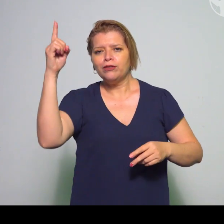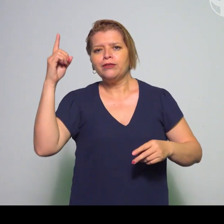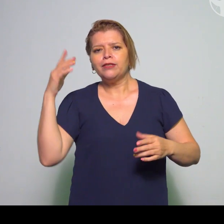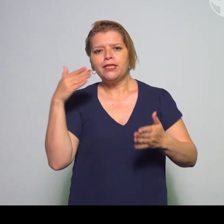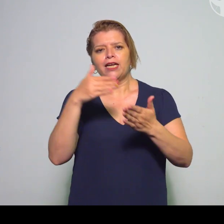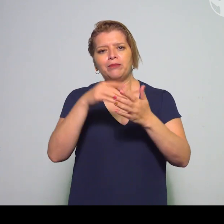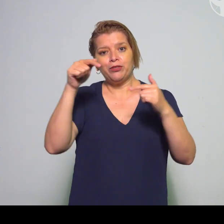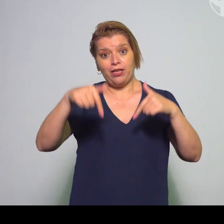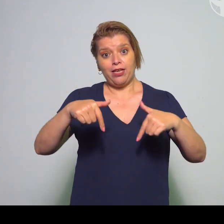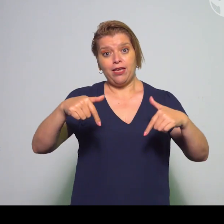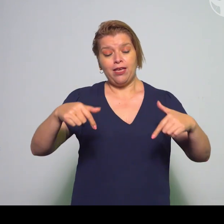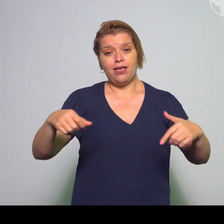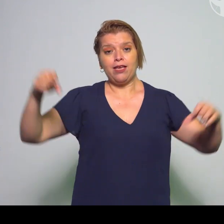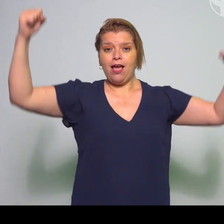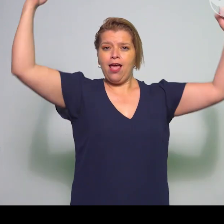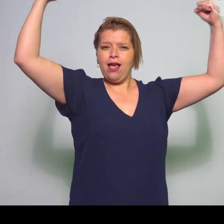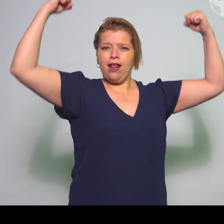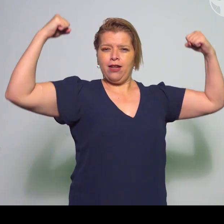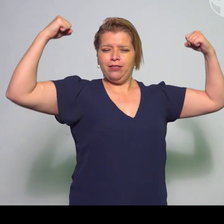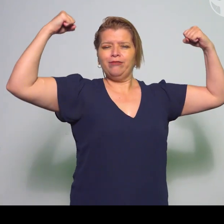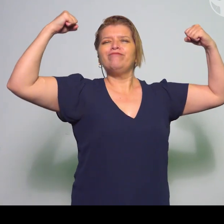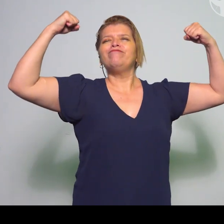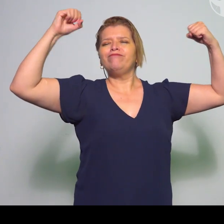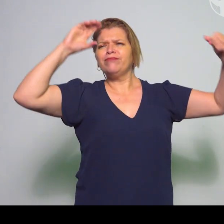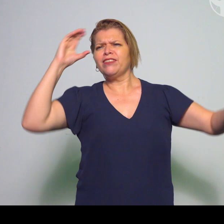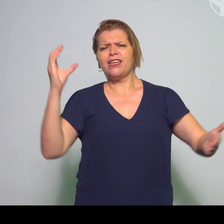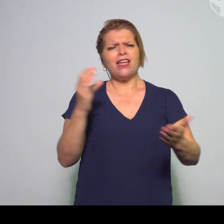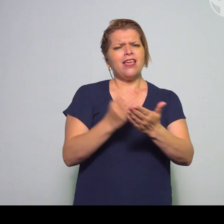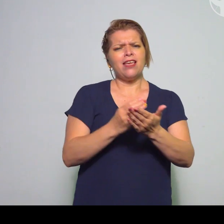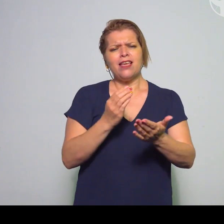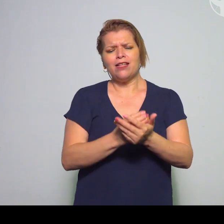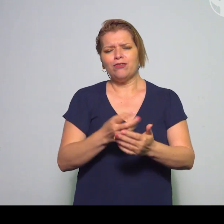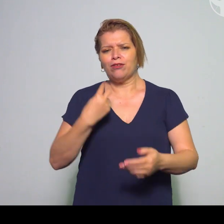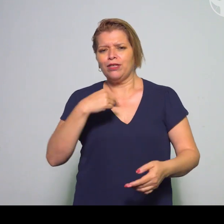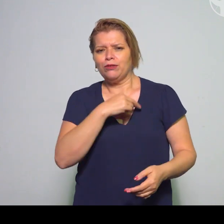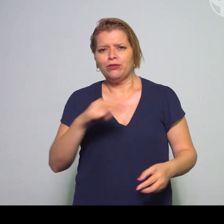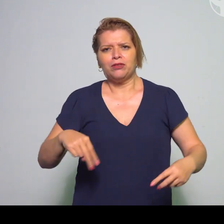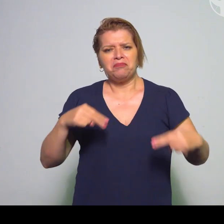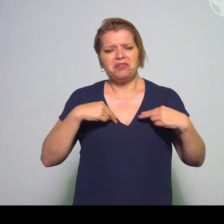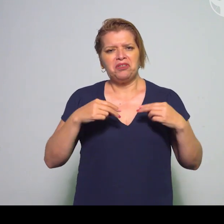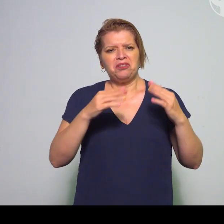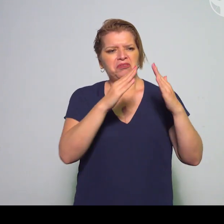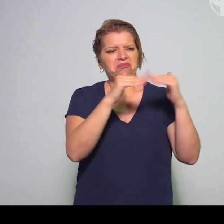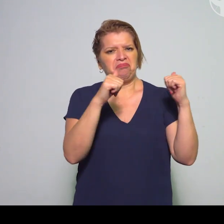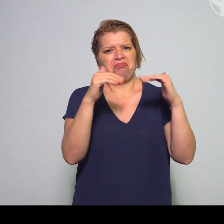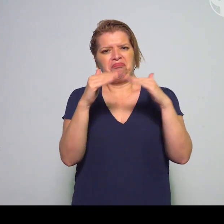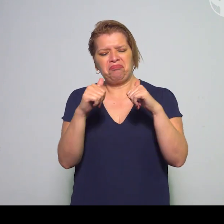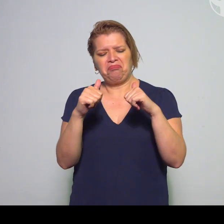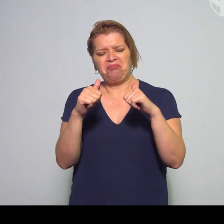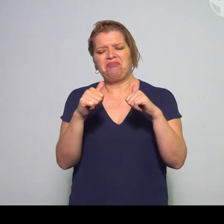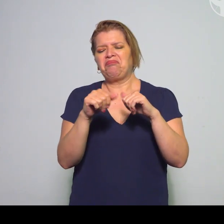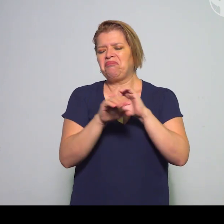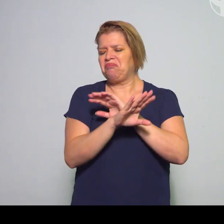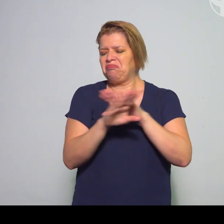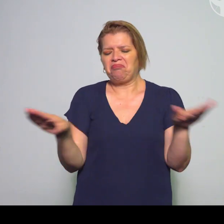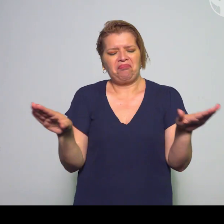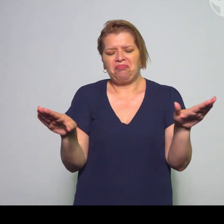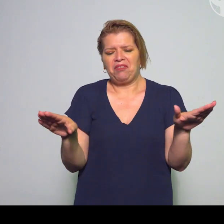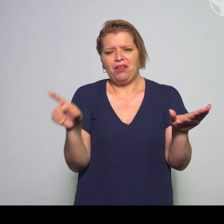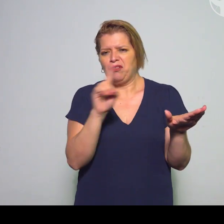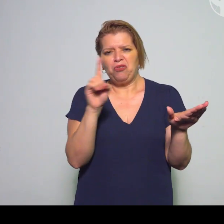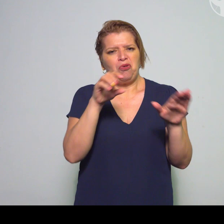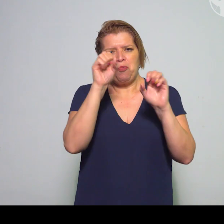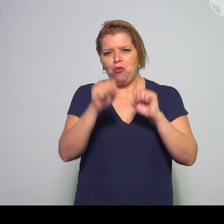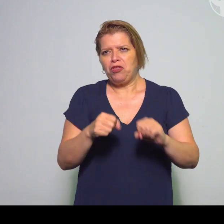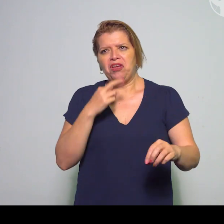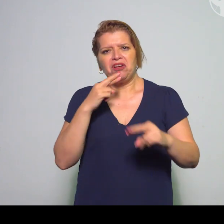Señor, llegamos a Iglesia Vida Real, creyendo que nuestra vida estaba completamente rota, que los pedazos ya no